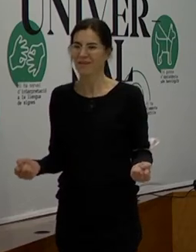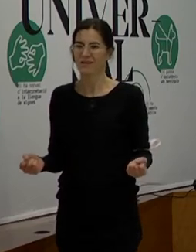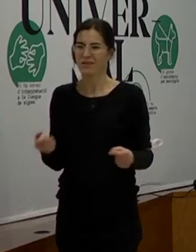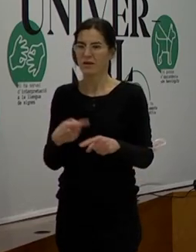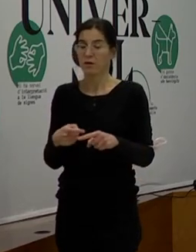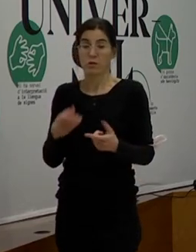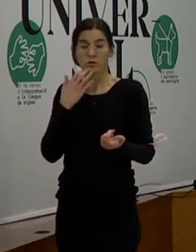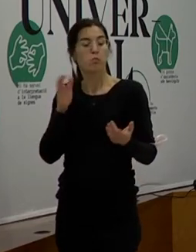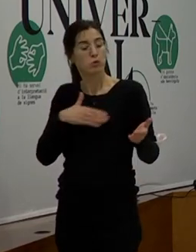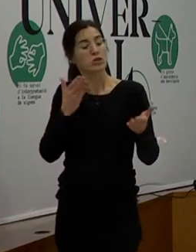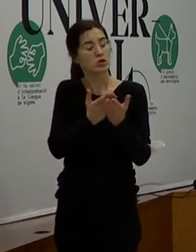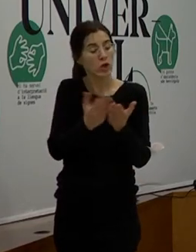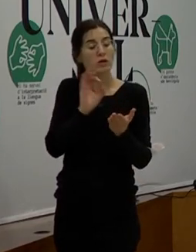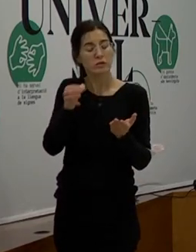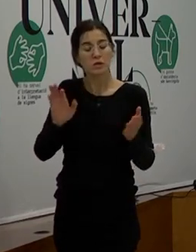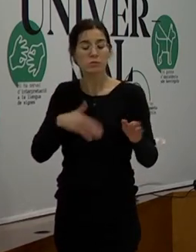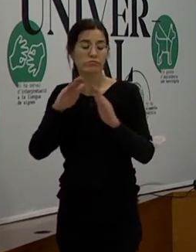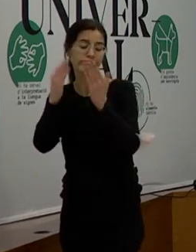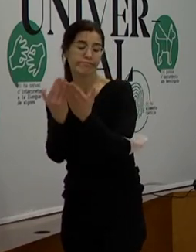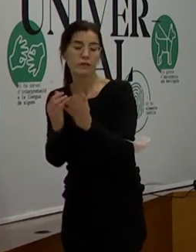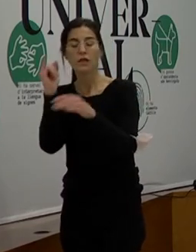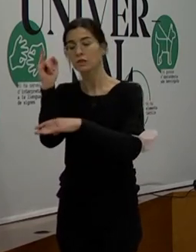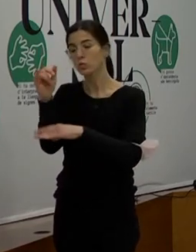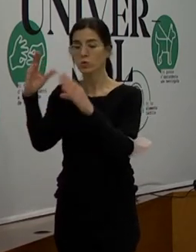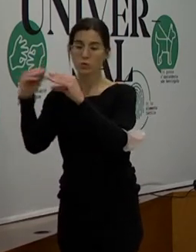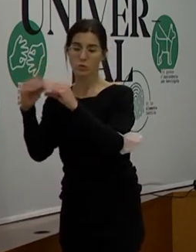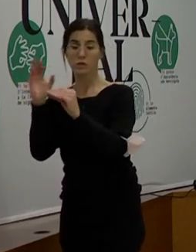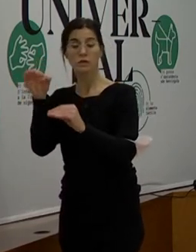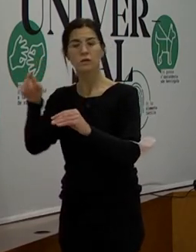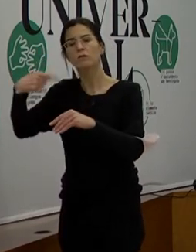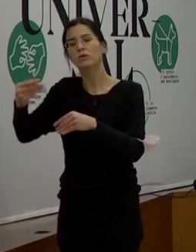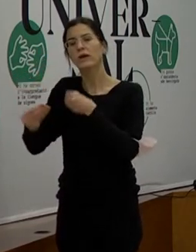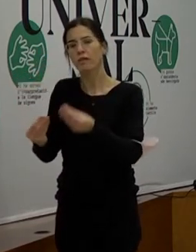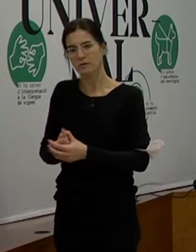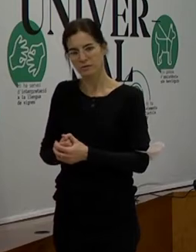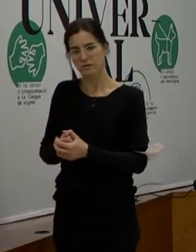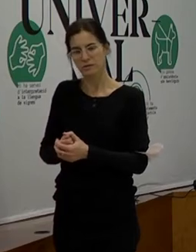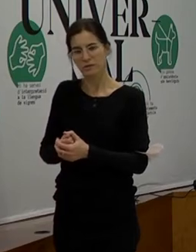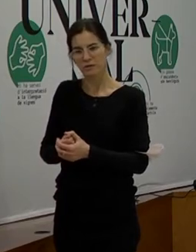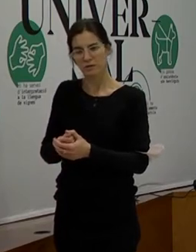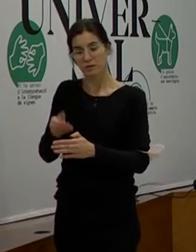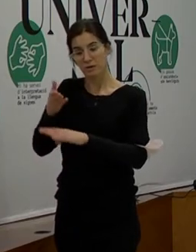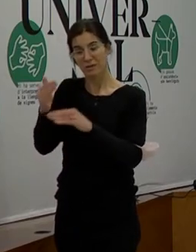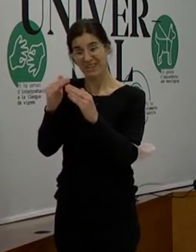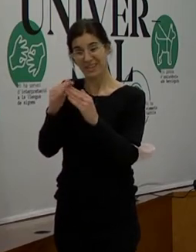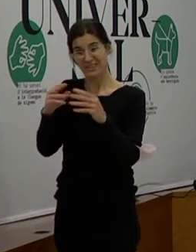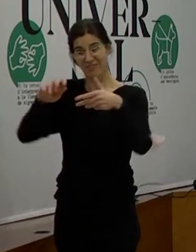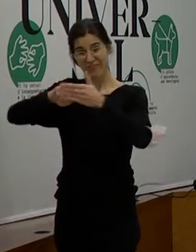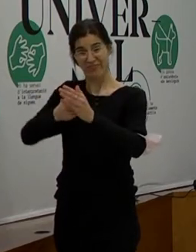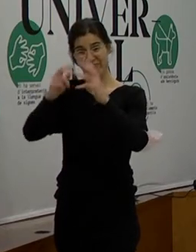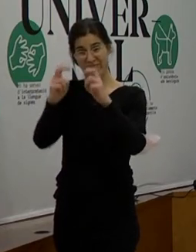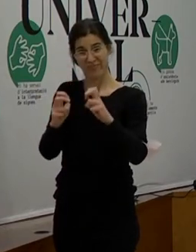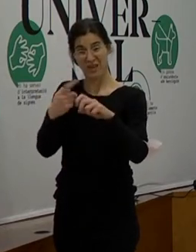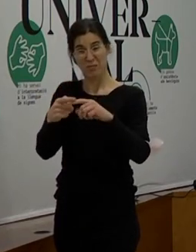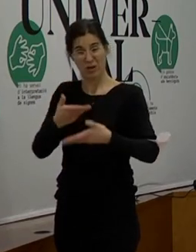Perquè sí, tu pots estudiar, vas a estudiar, vas al col·le, vas a l'institut, vas a la uni, i després què fas? Te'n vas a casa teva, tanques a casa teva perquè no tens